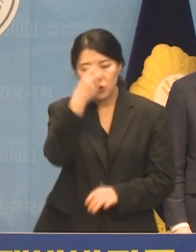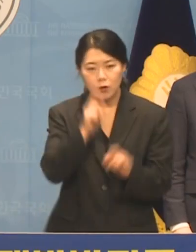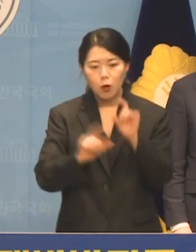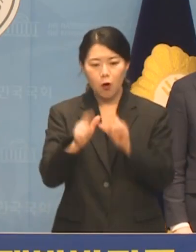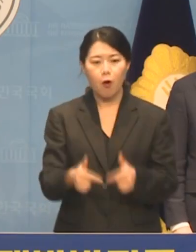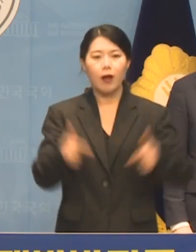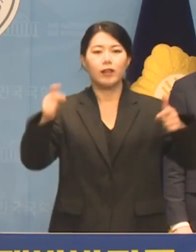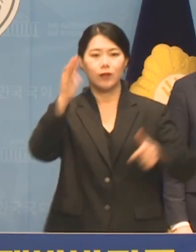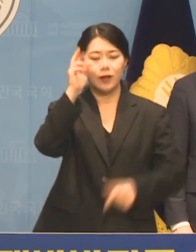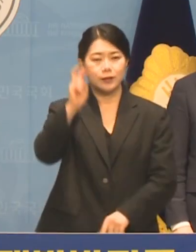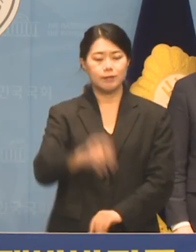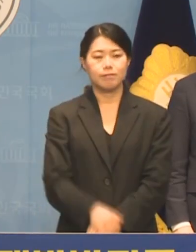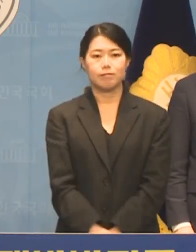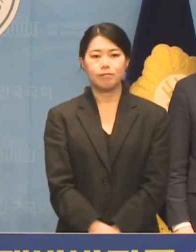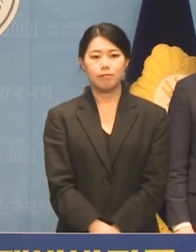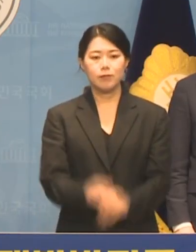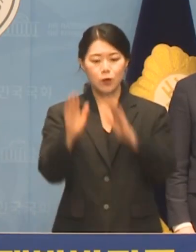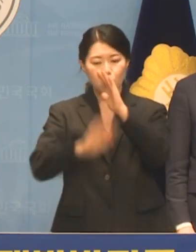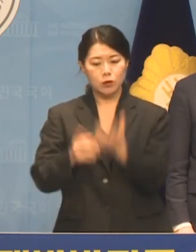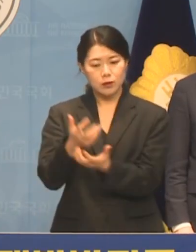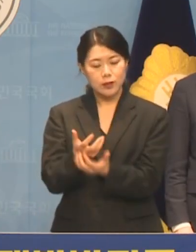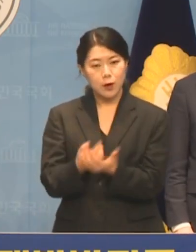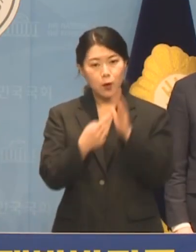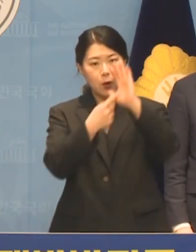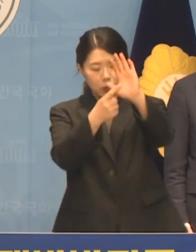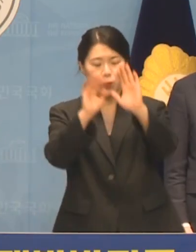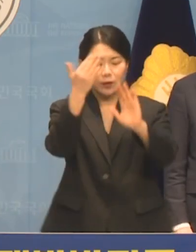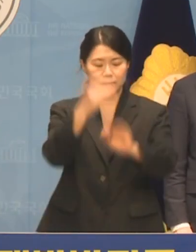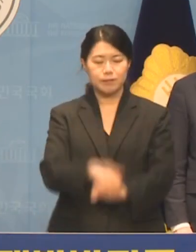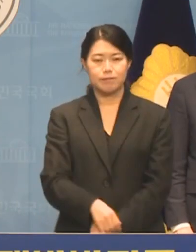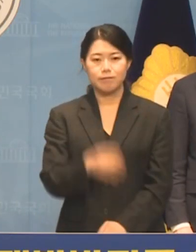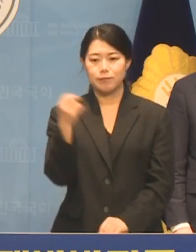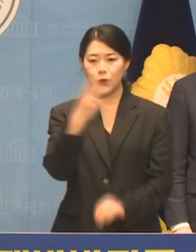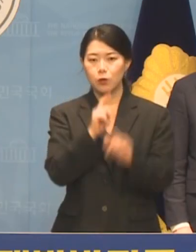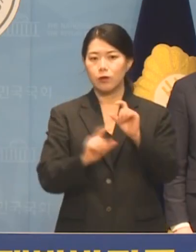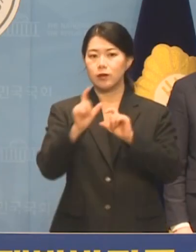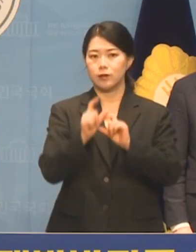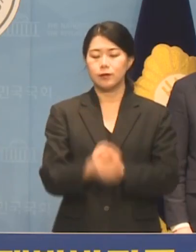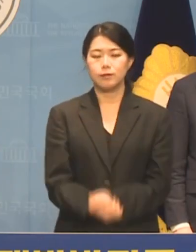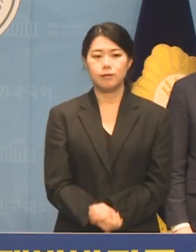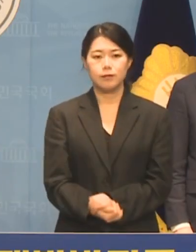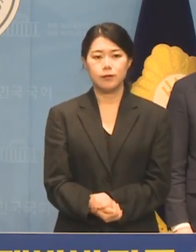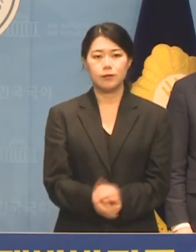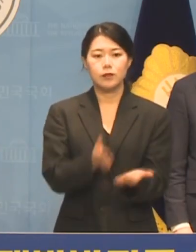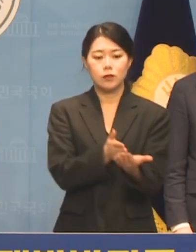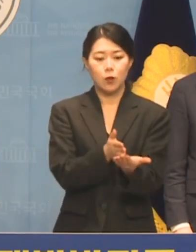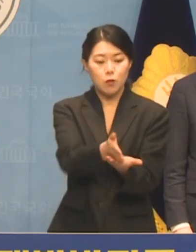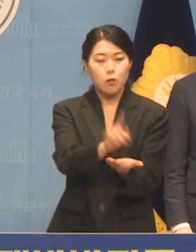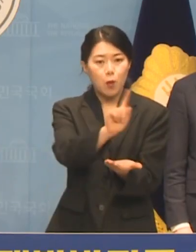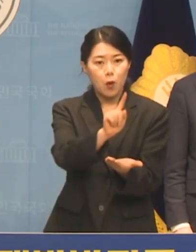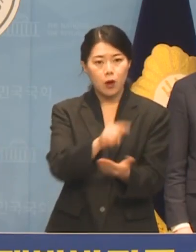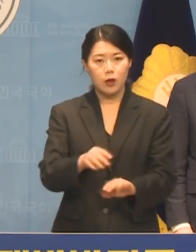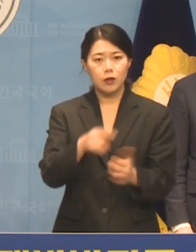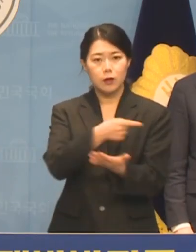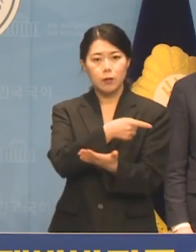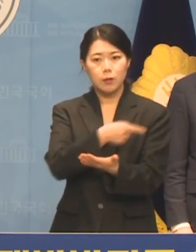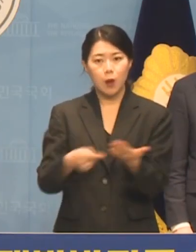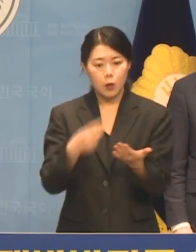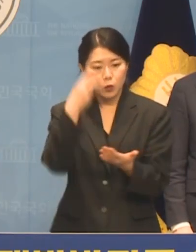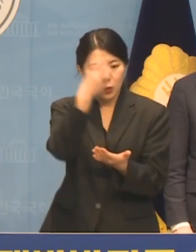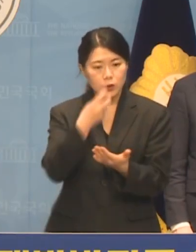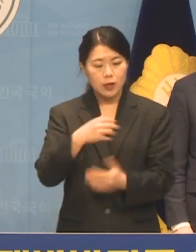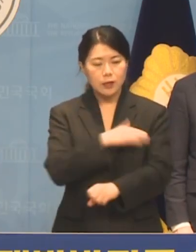거라고 생각이 듭니다. 이런 공적 자원이 공개될 것이고요. 또 한편으로는 가장 전문적인 재해조사 역량을 갖고